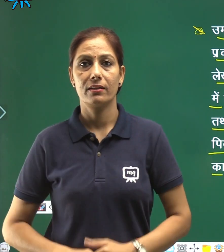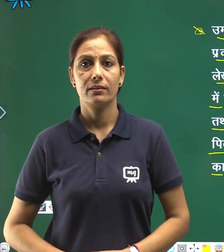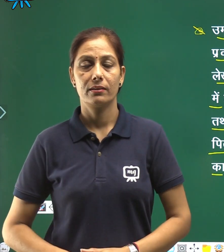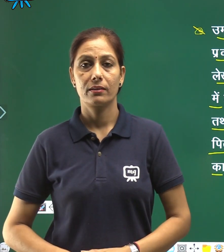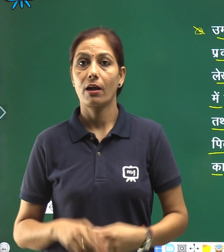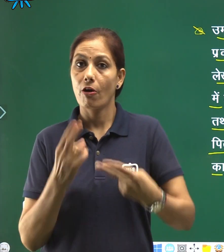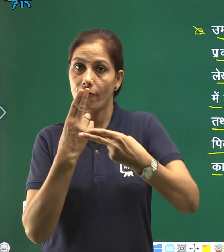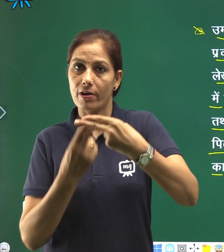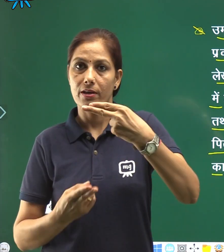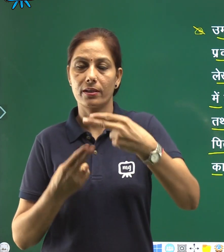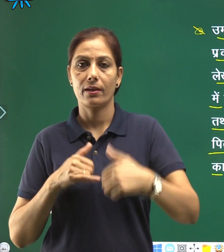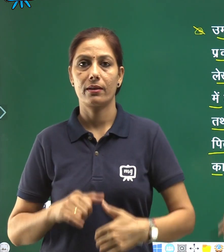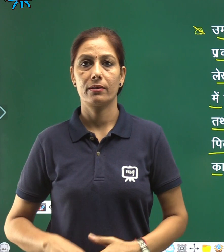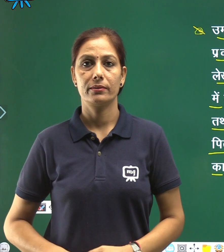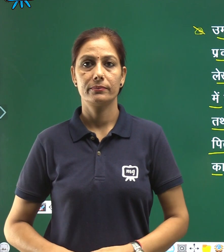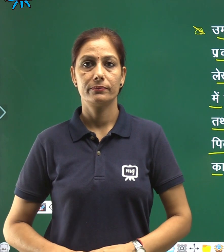वर्णन किया है।